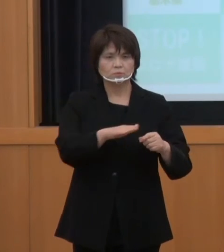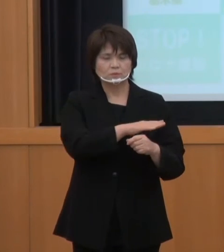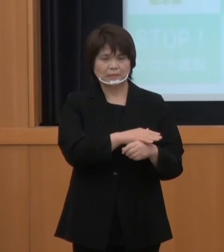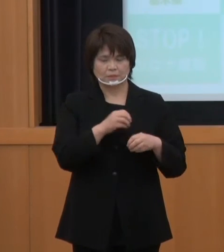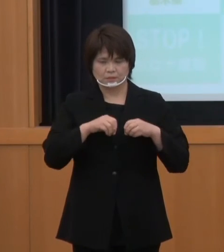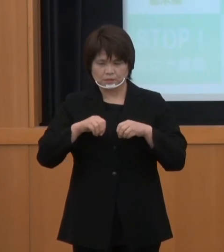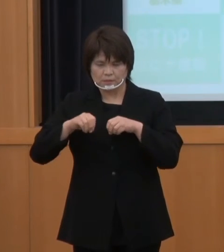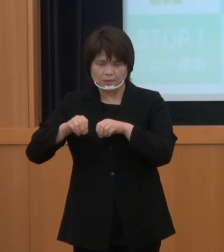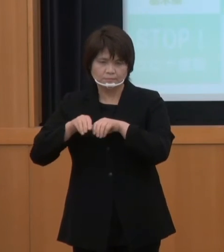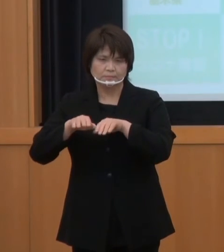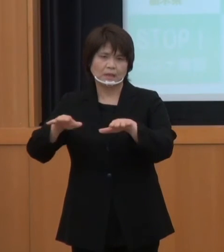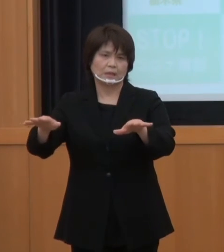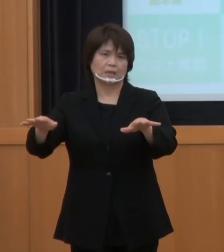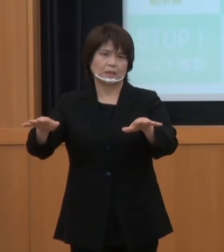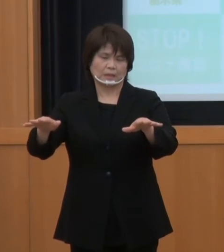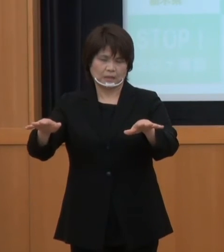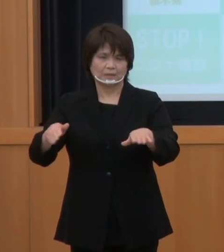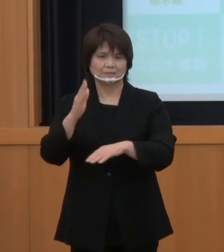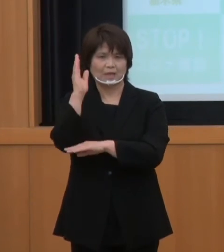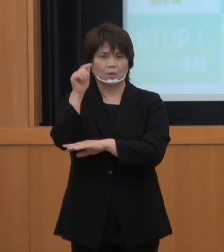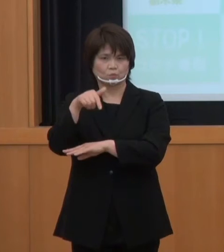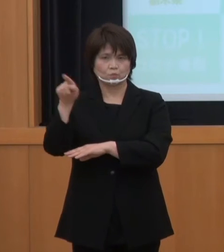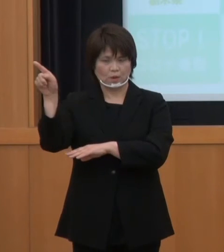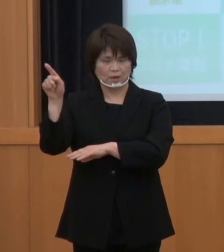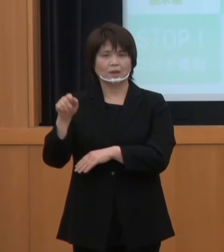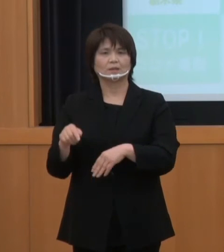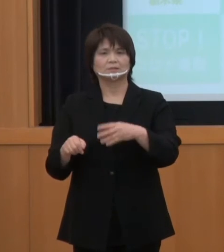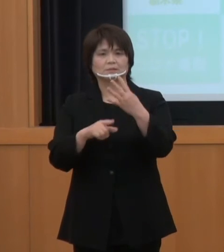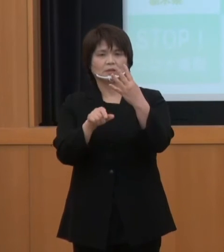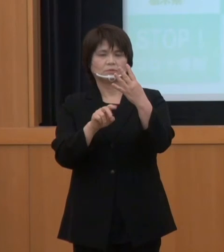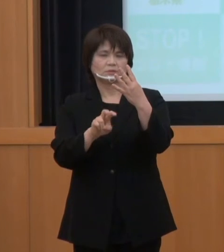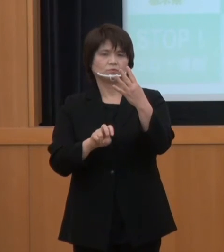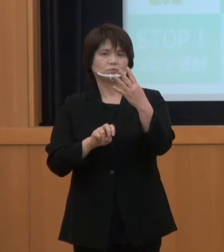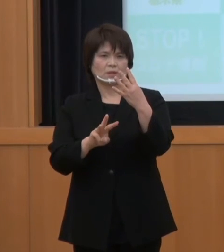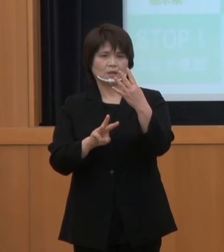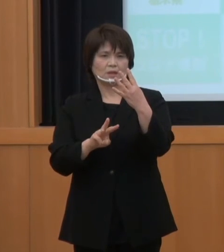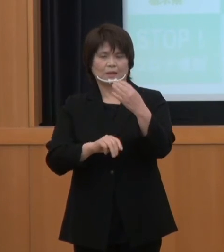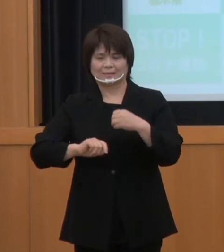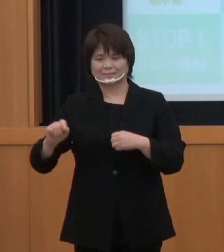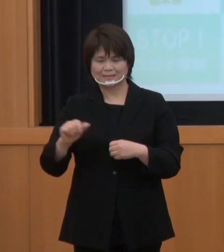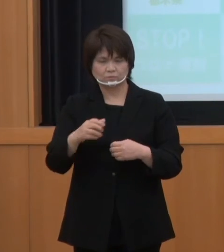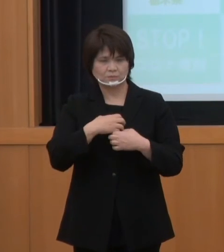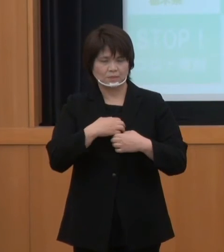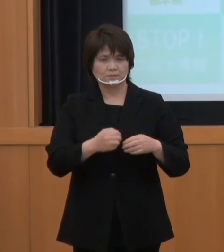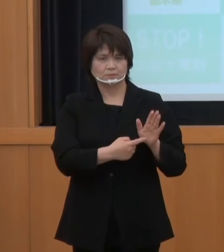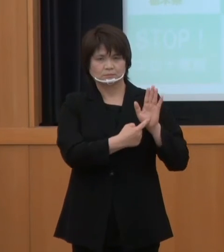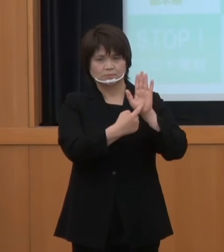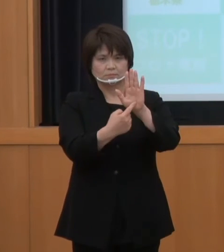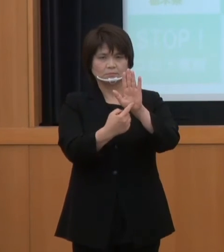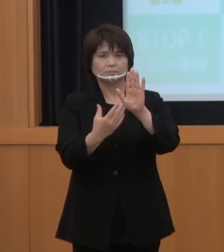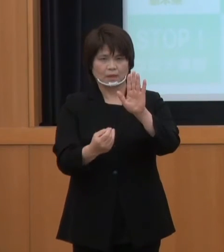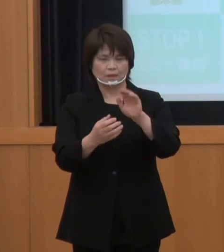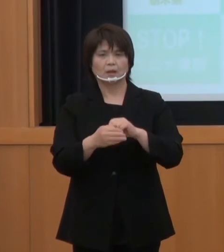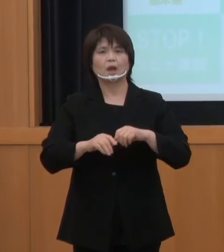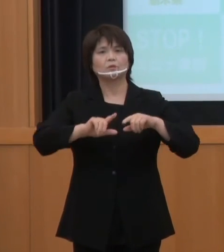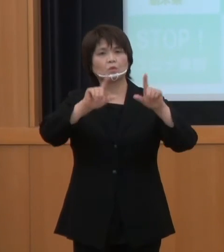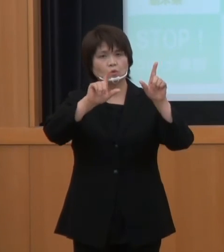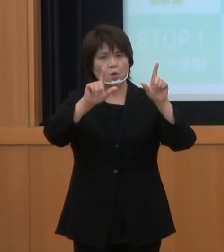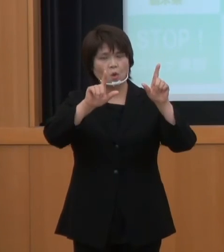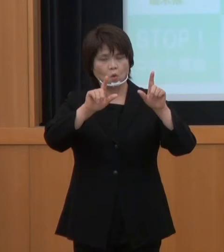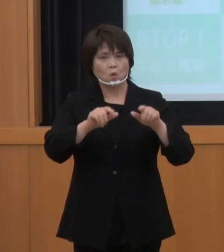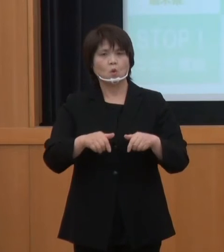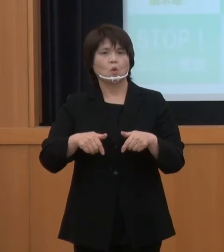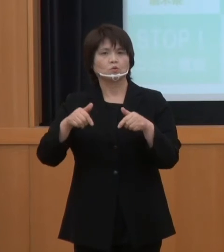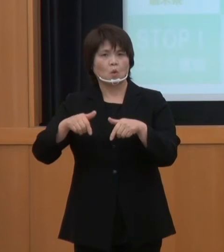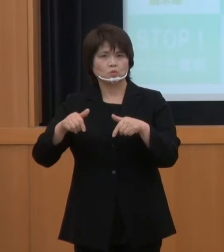拡大する中、政府は4月の23日、緊急事態宣言を行いまして、東京都、京